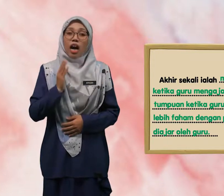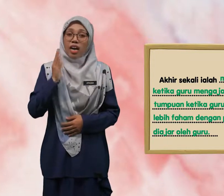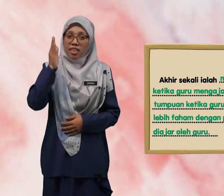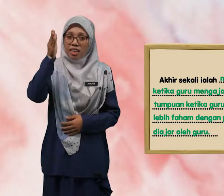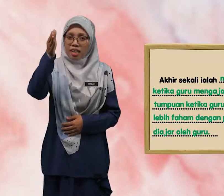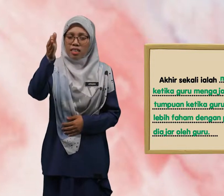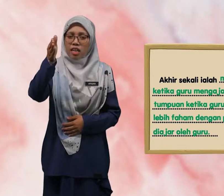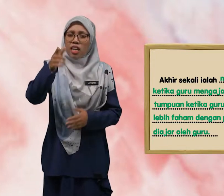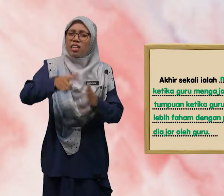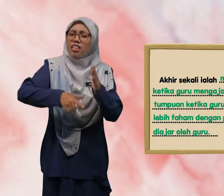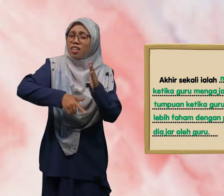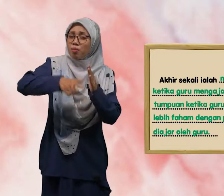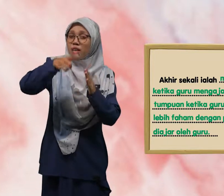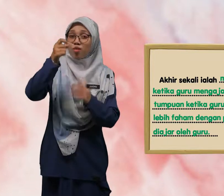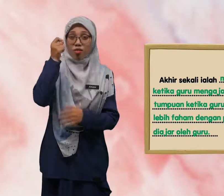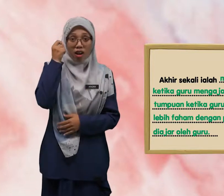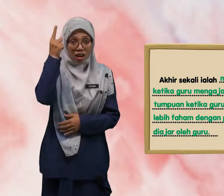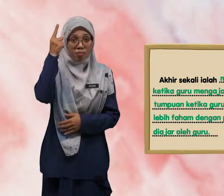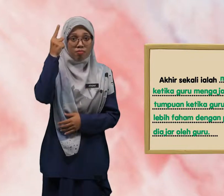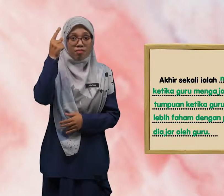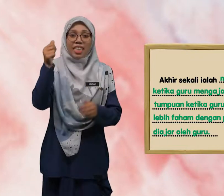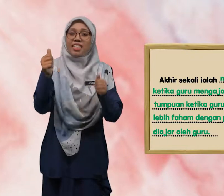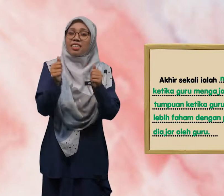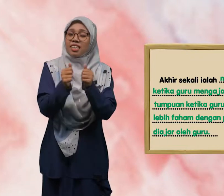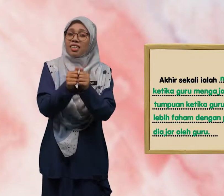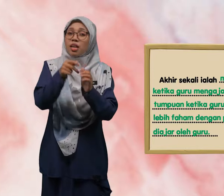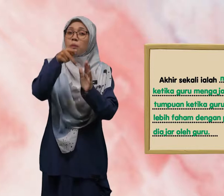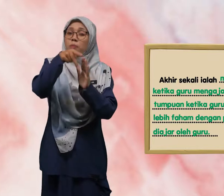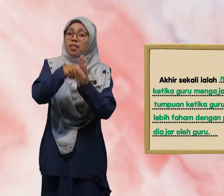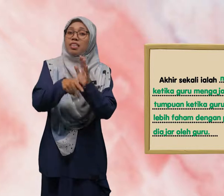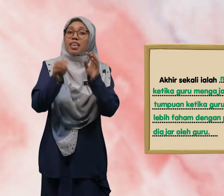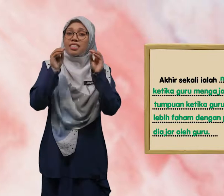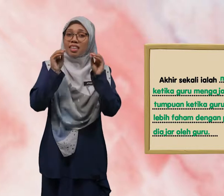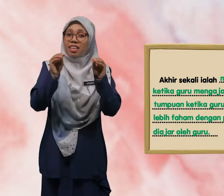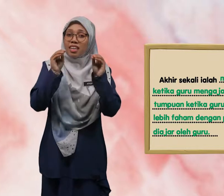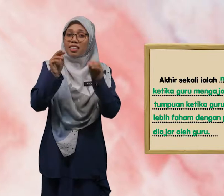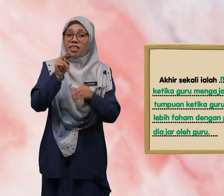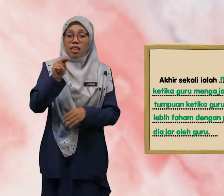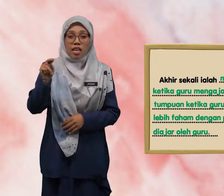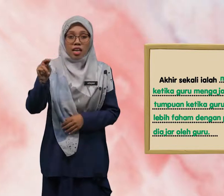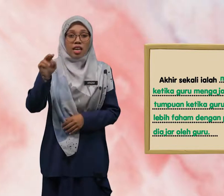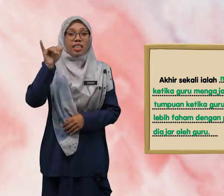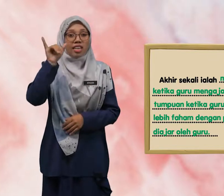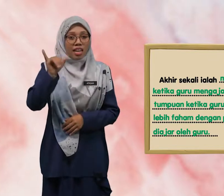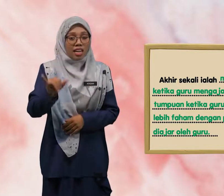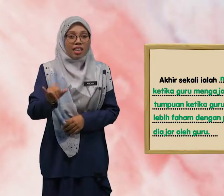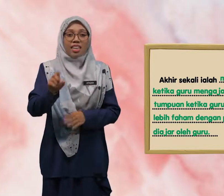akan lebih faham dengan pengajaran yang